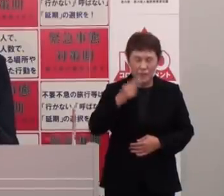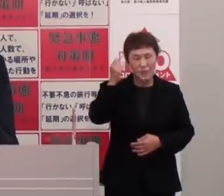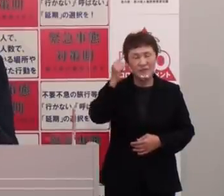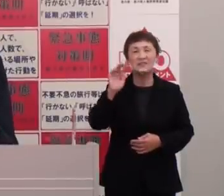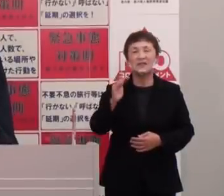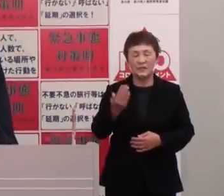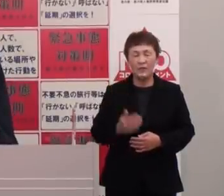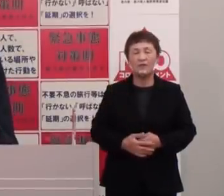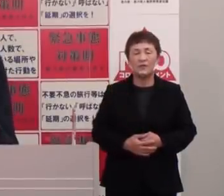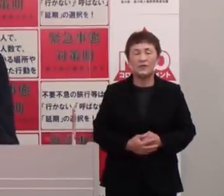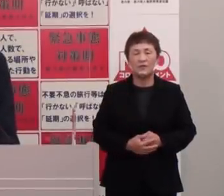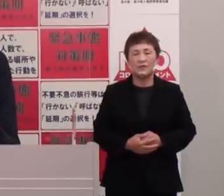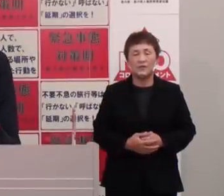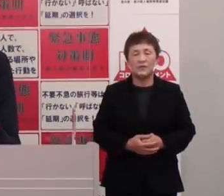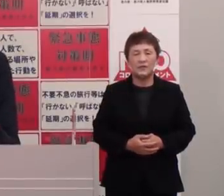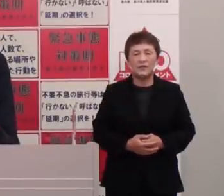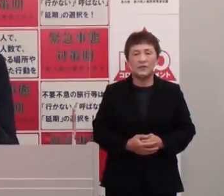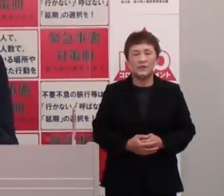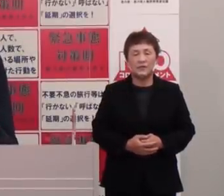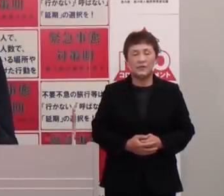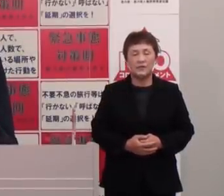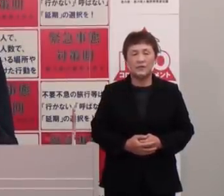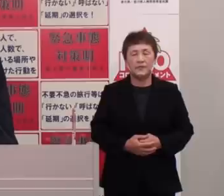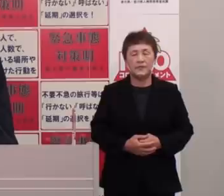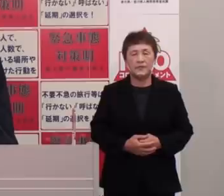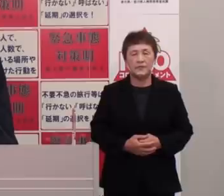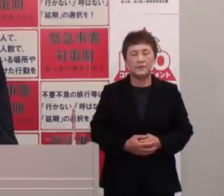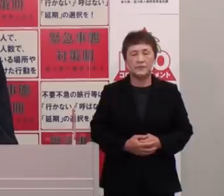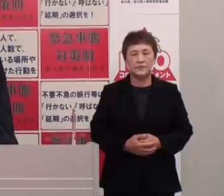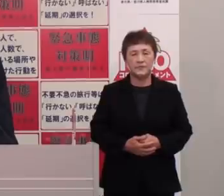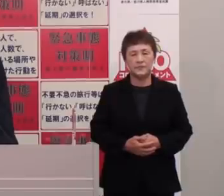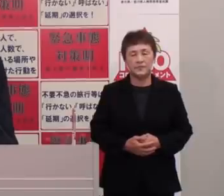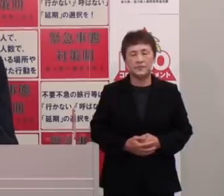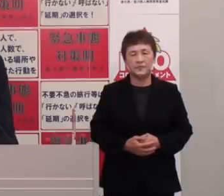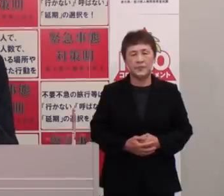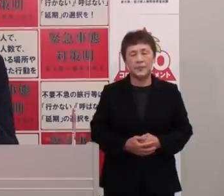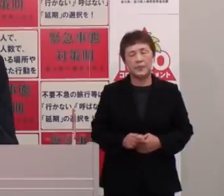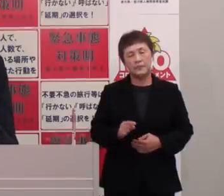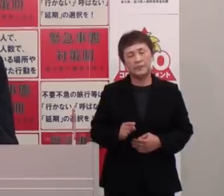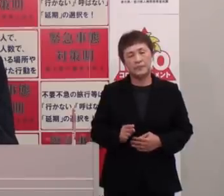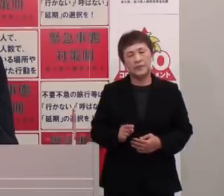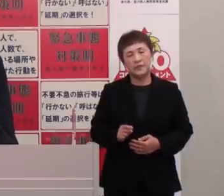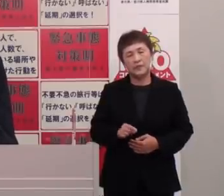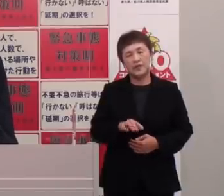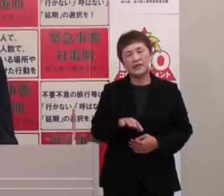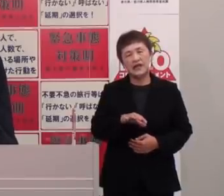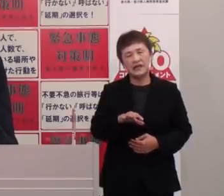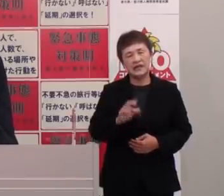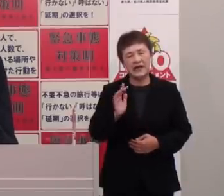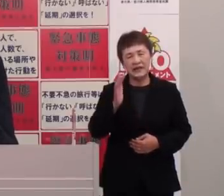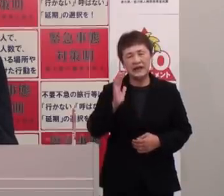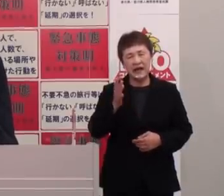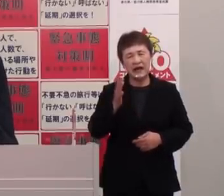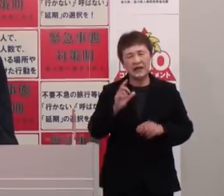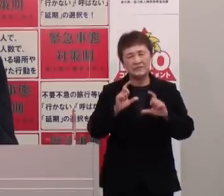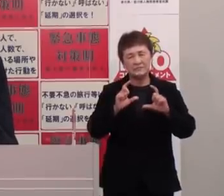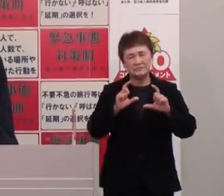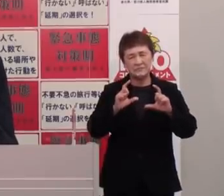しれませんけども、なかなかこういった点がうまく伝わらない、